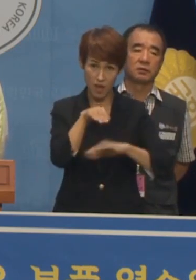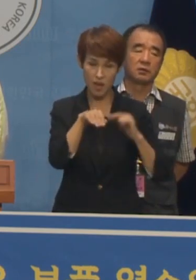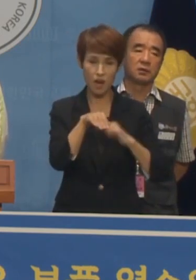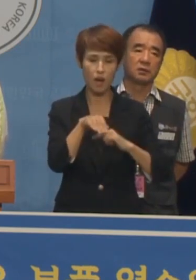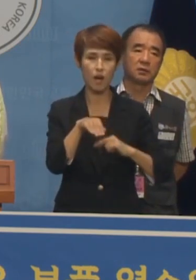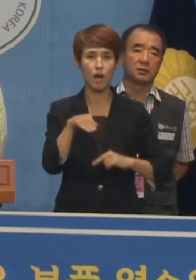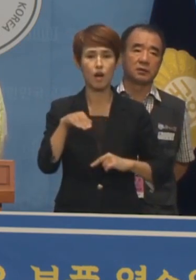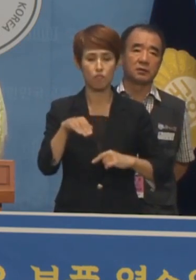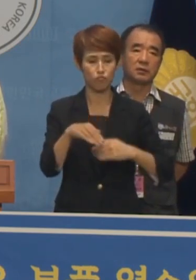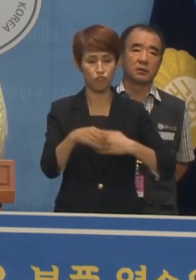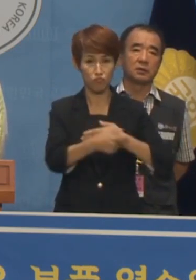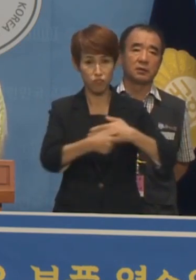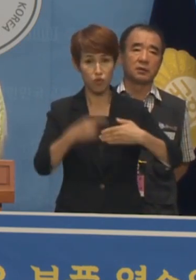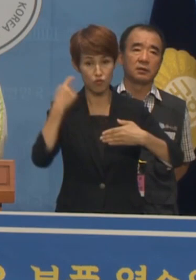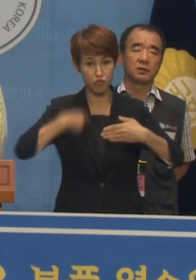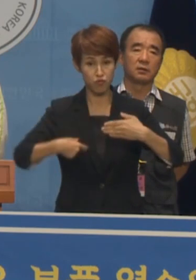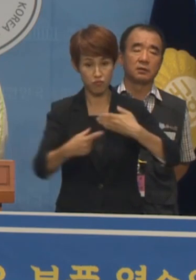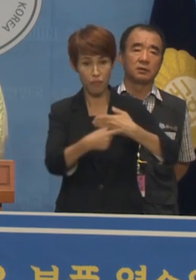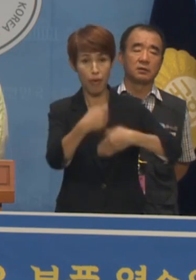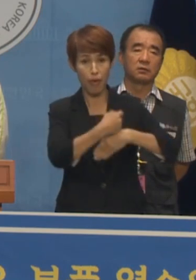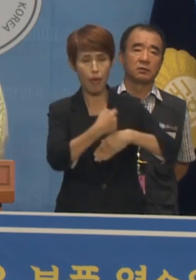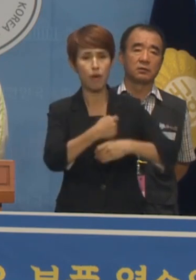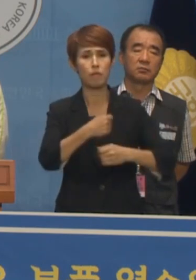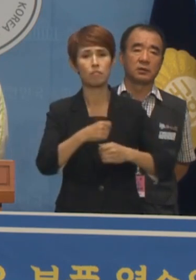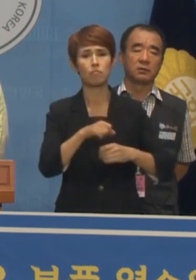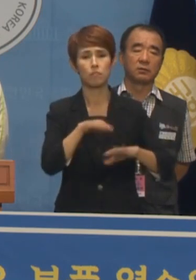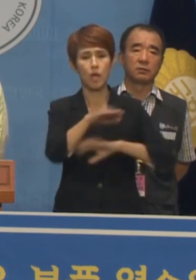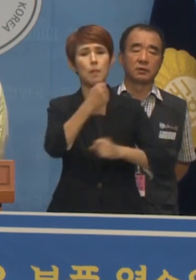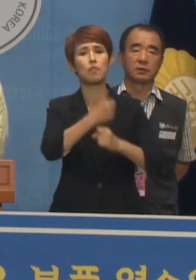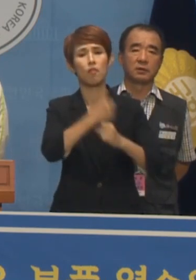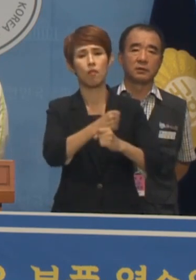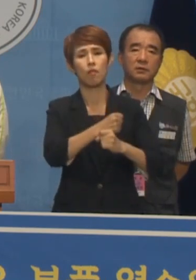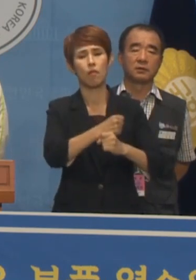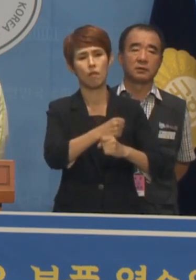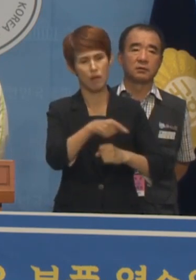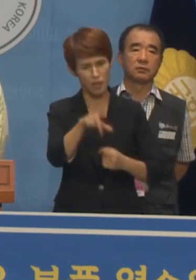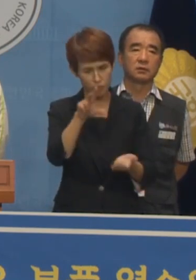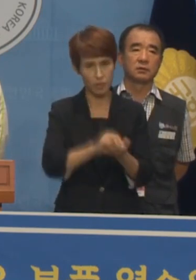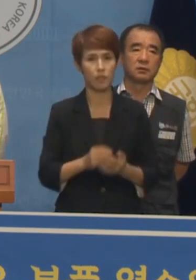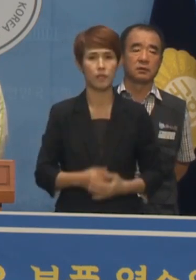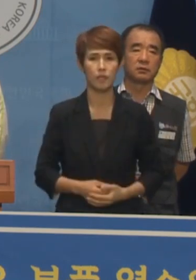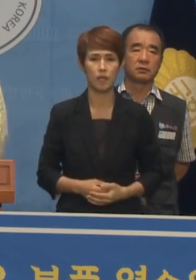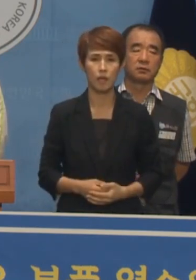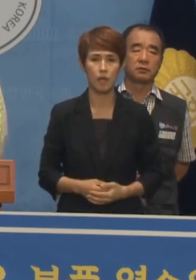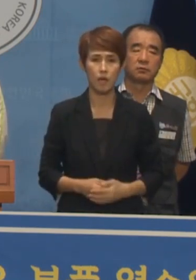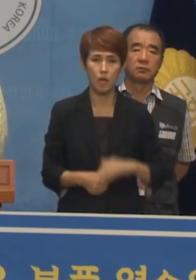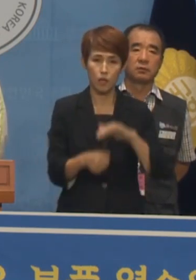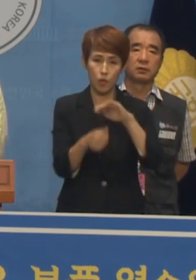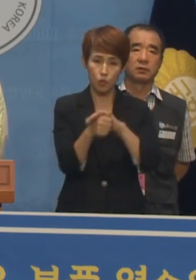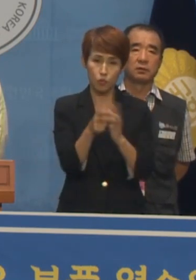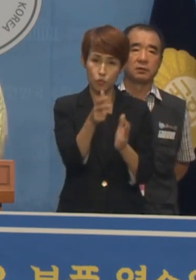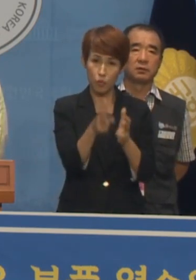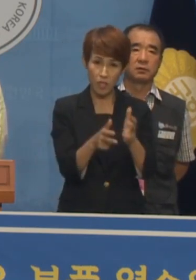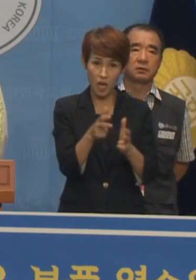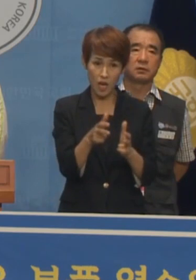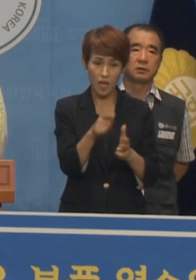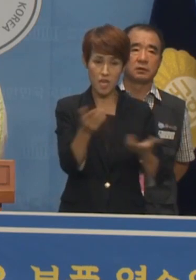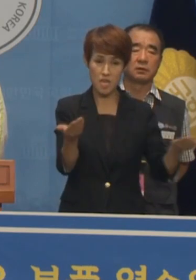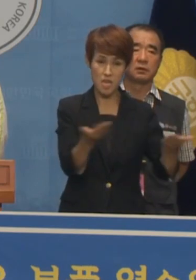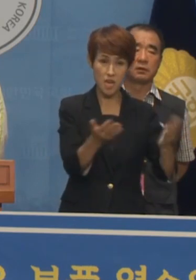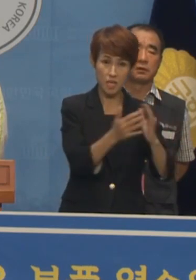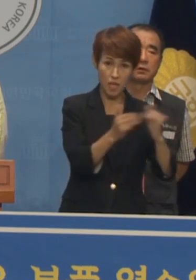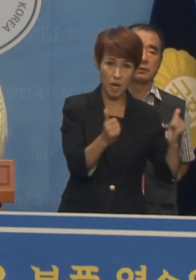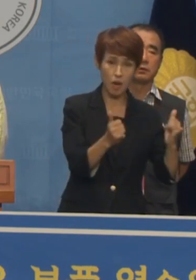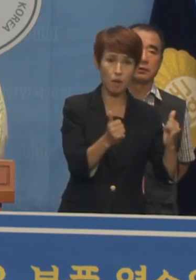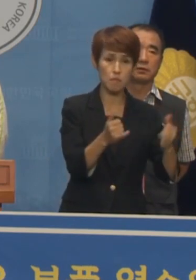가동하겠다, 생산을 하겠다 해서 지금 문제가 되고 있습니다. 이렇게 지속되면 저희들 경주 공장에 있는 노동자들이